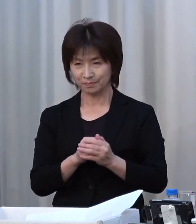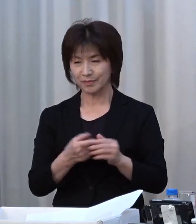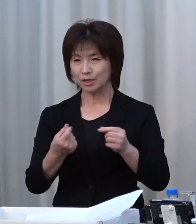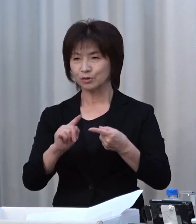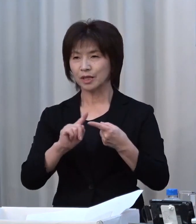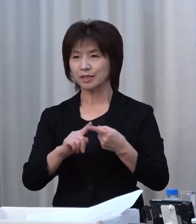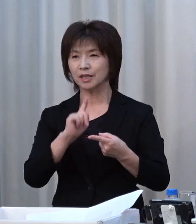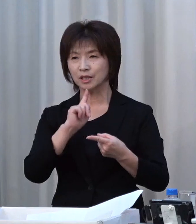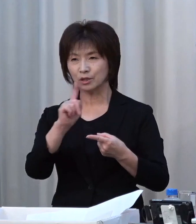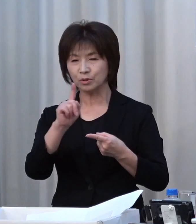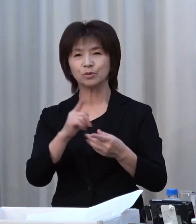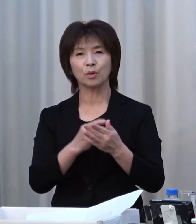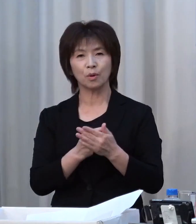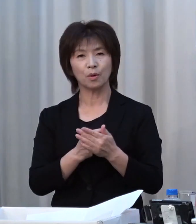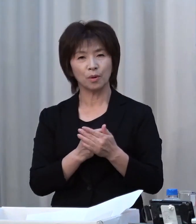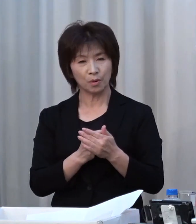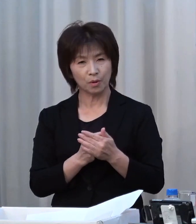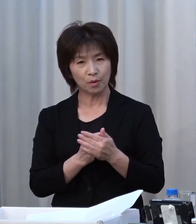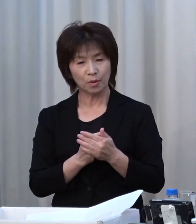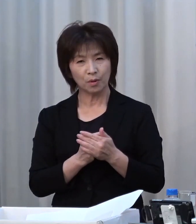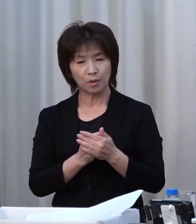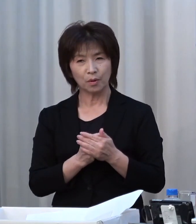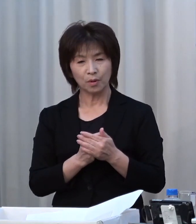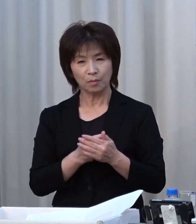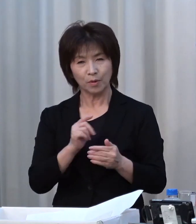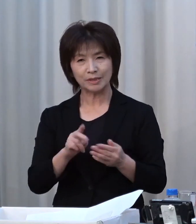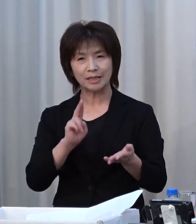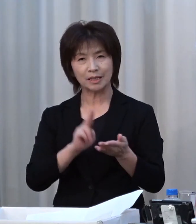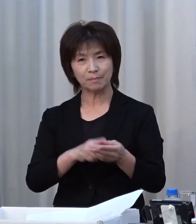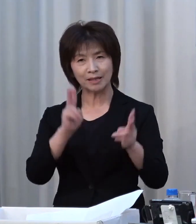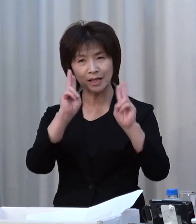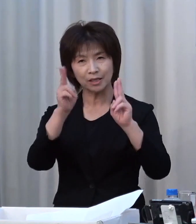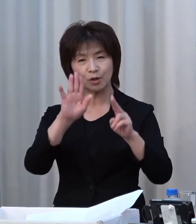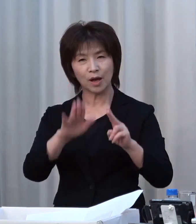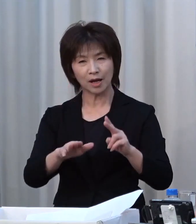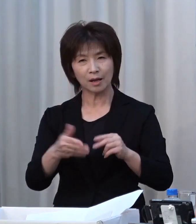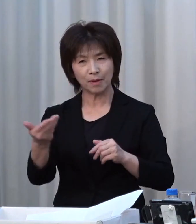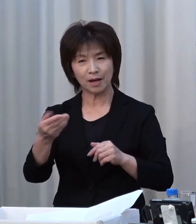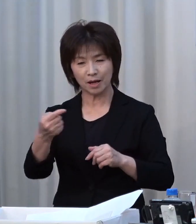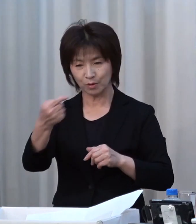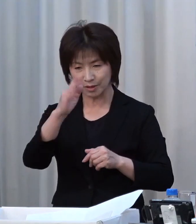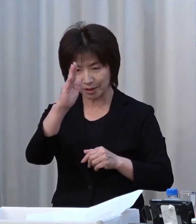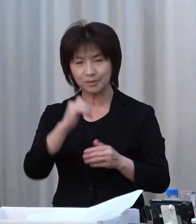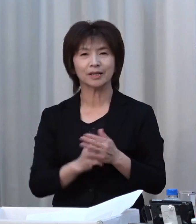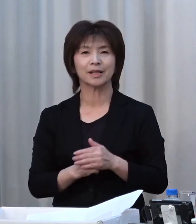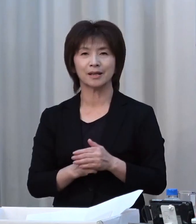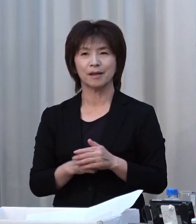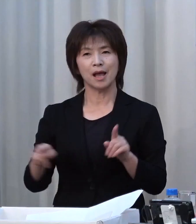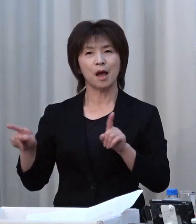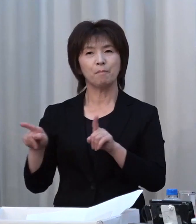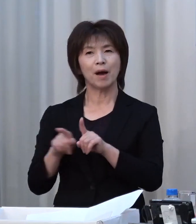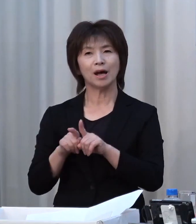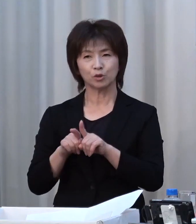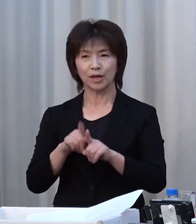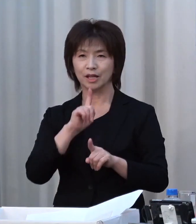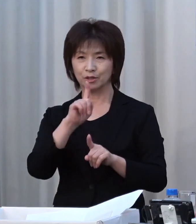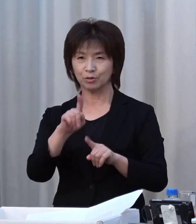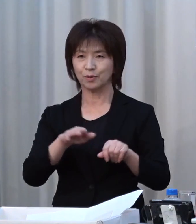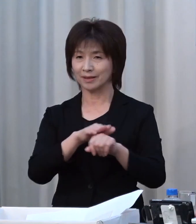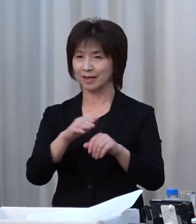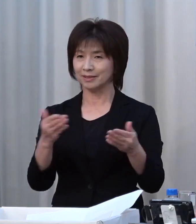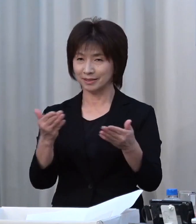体的に今名前が決定している事業者さんどうあれば教えていただきたい。 そうですね、やっぱりパートナーというのはね、大事でござい